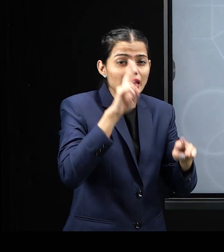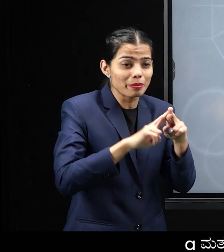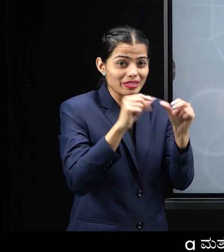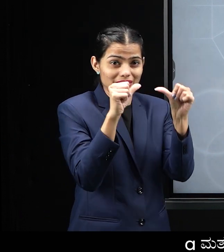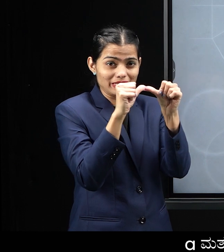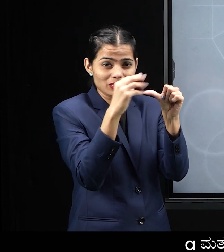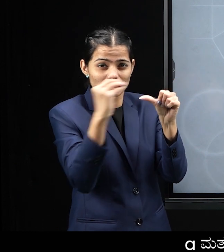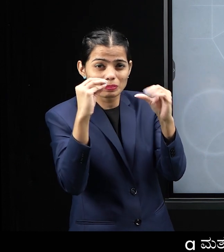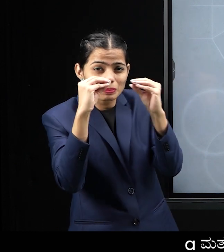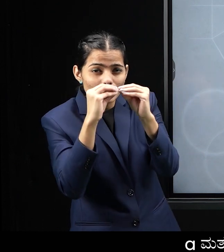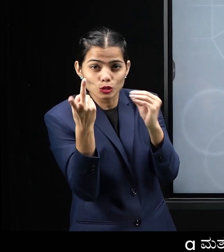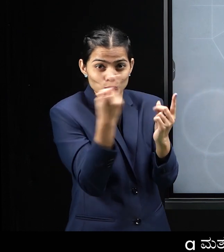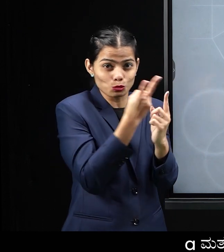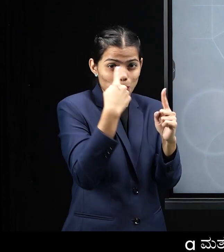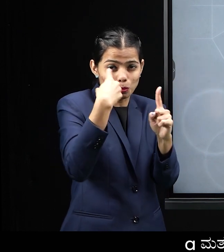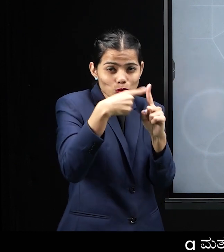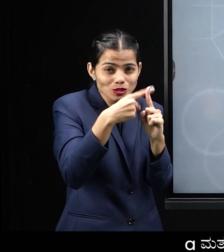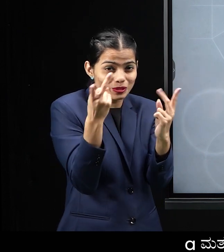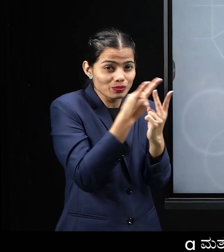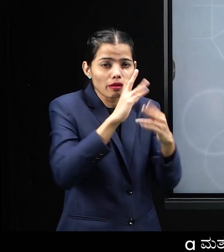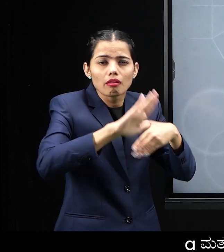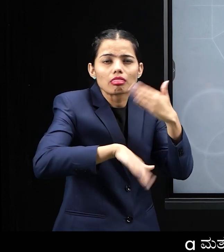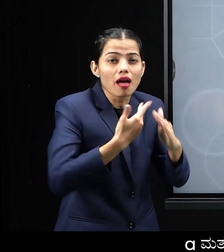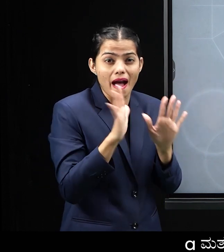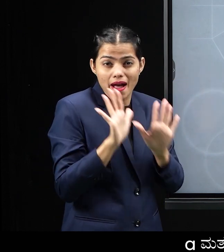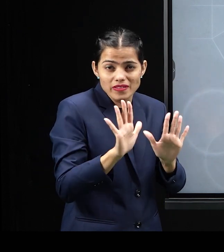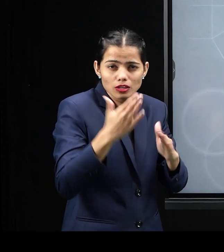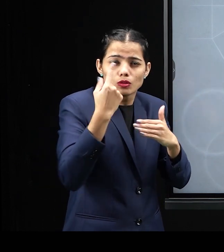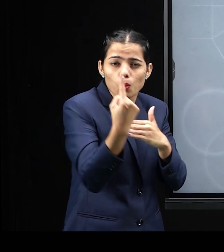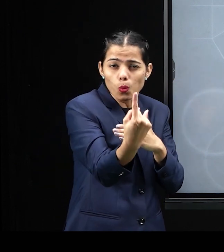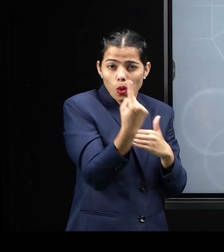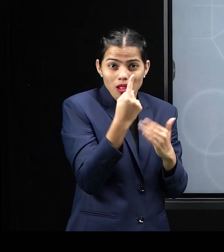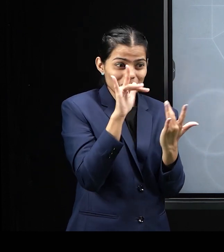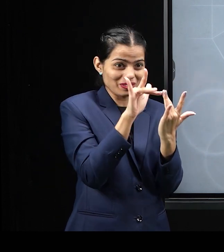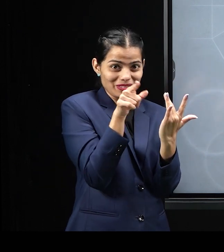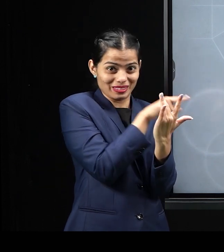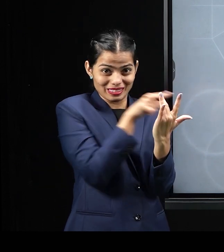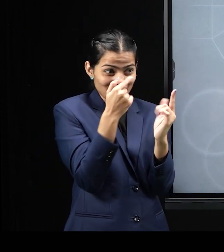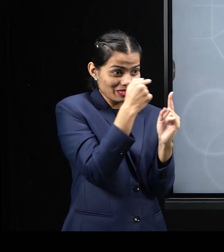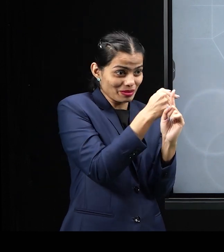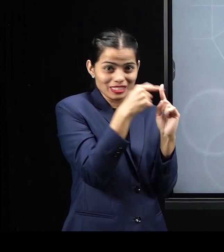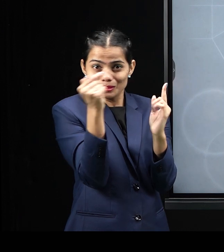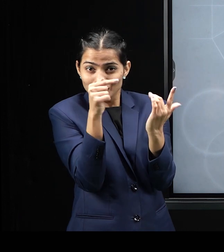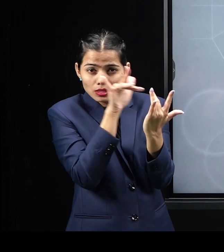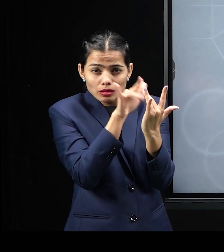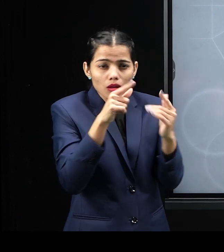ಎ ಮತ್ತು ಬಿ ಎರಡು ಧನಾತ್ಮಕ ಪೂರ್ಣಾಂಕಗಳಾಗಿದ್ದರೆ a bq ಪ್ಲಸ್ 6 0